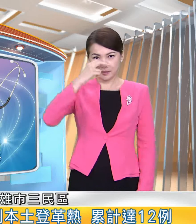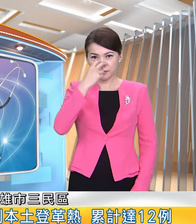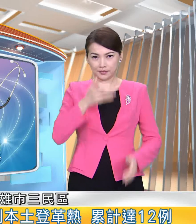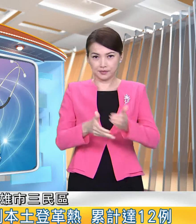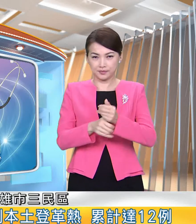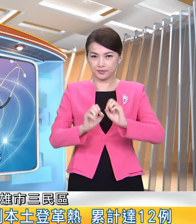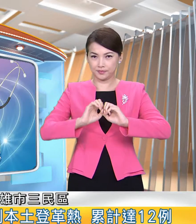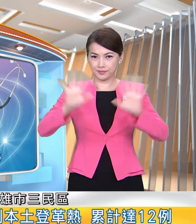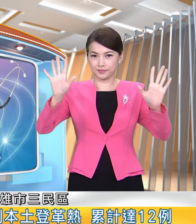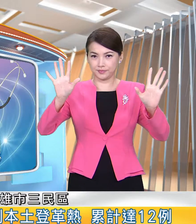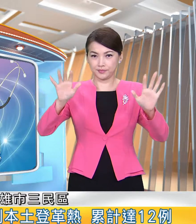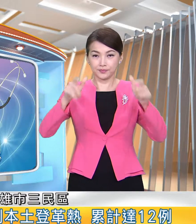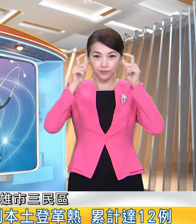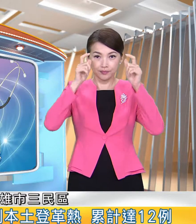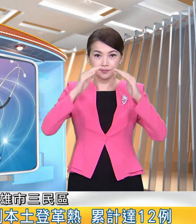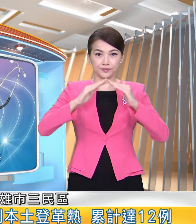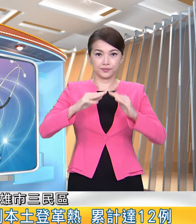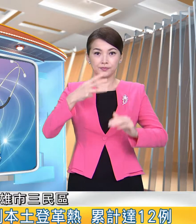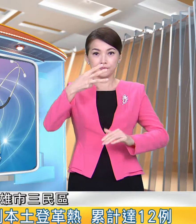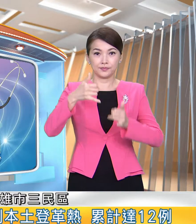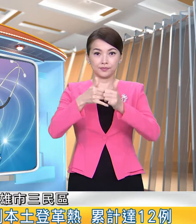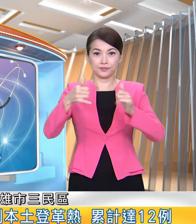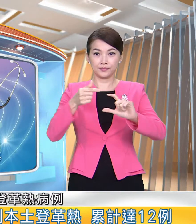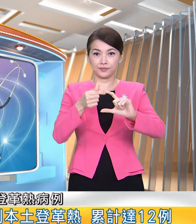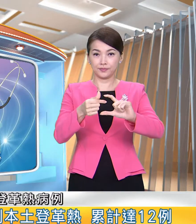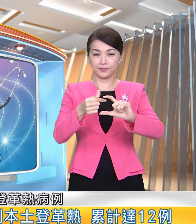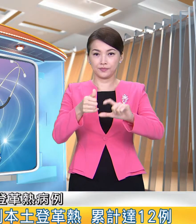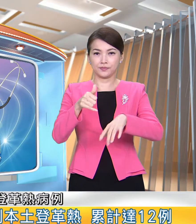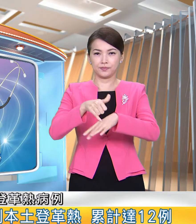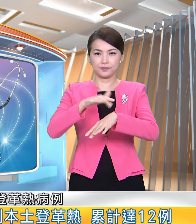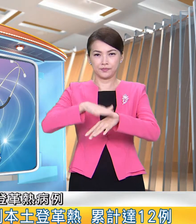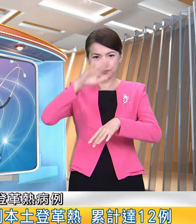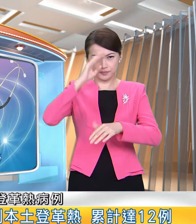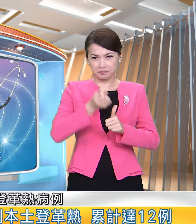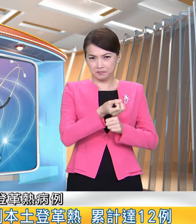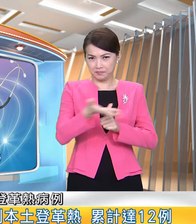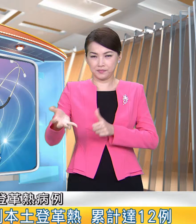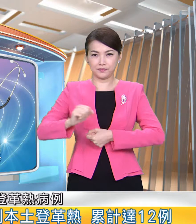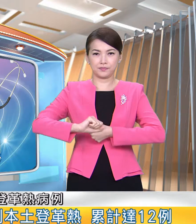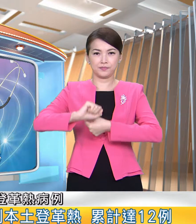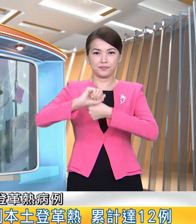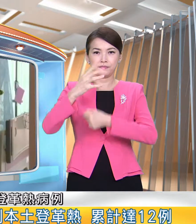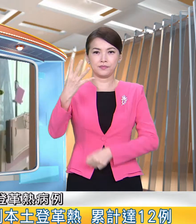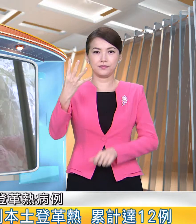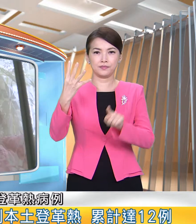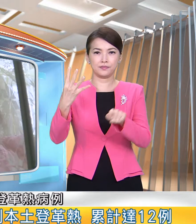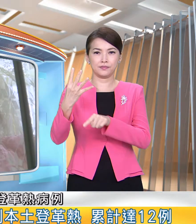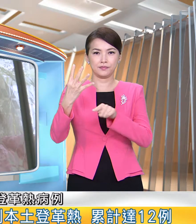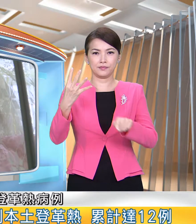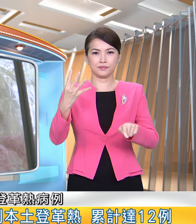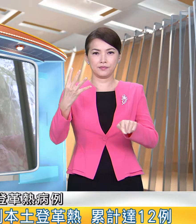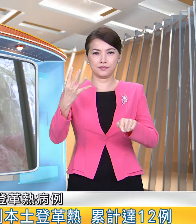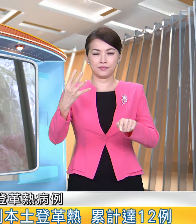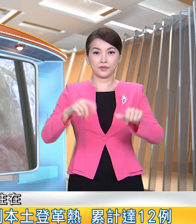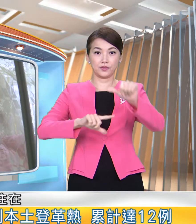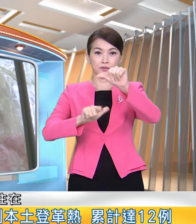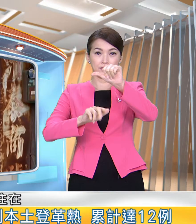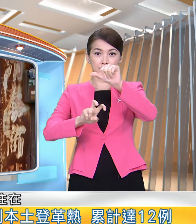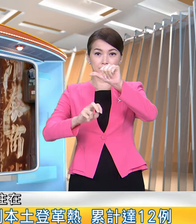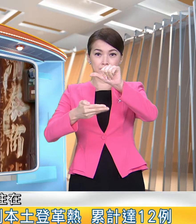疾管署公布了高雄市三民区新增四例本土登革热的病例，而这四名